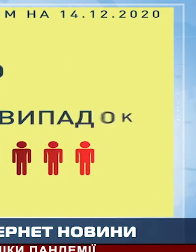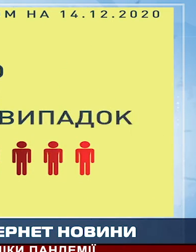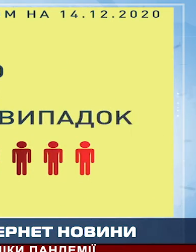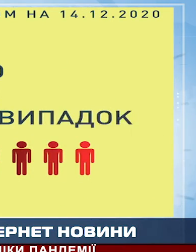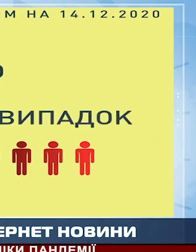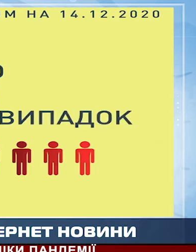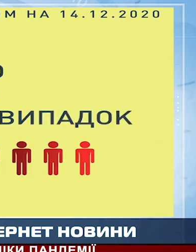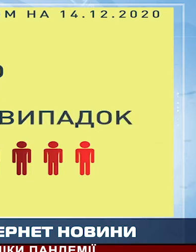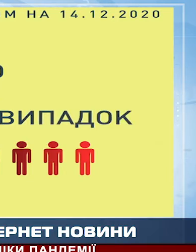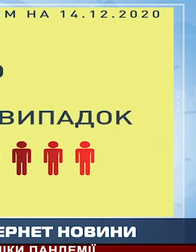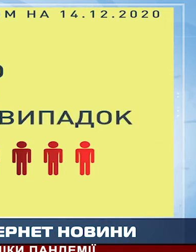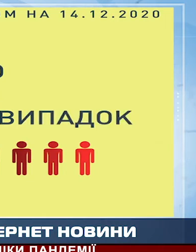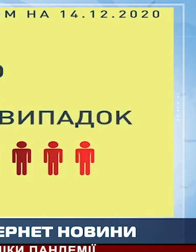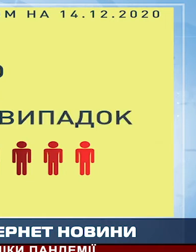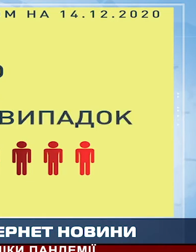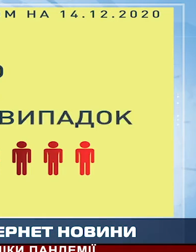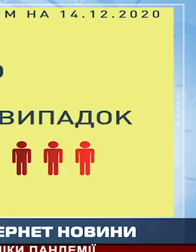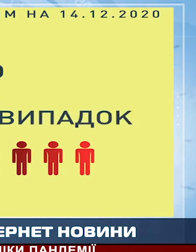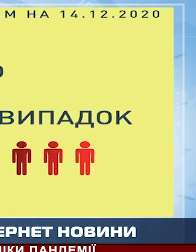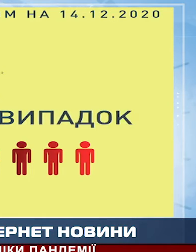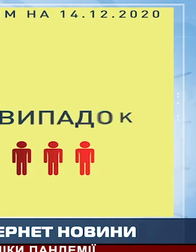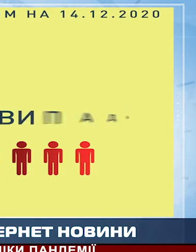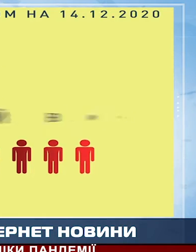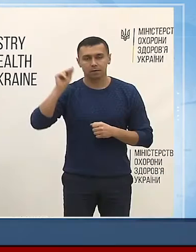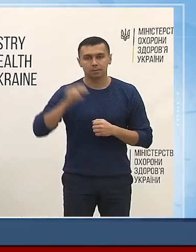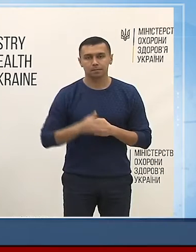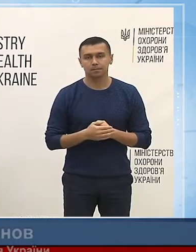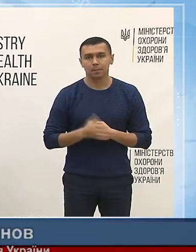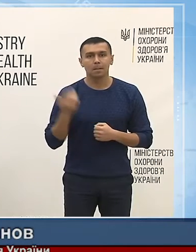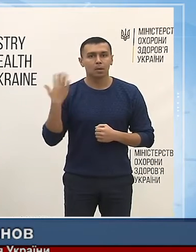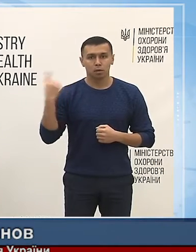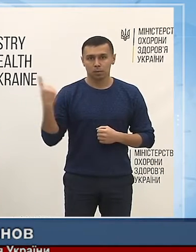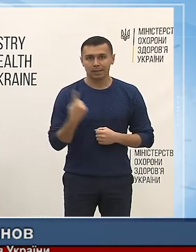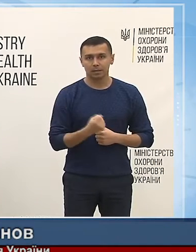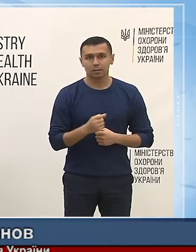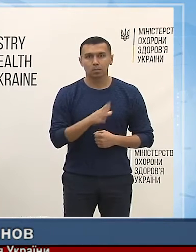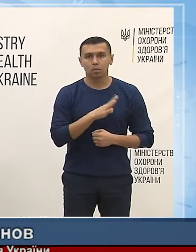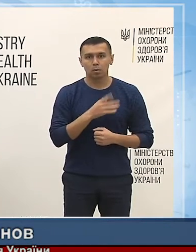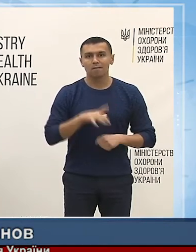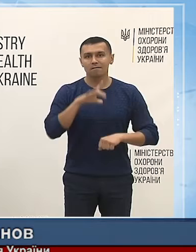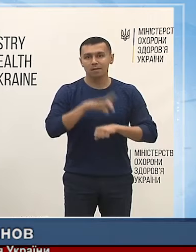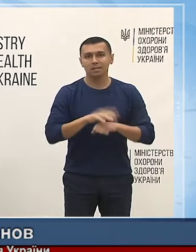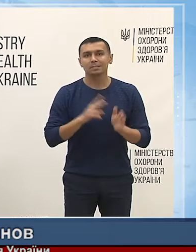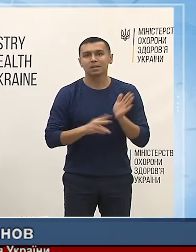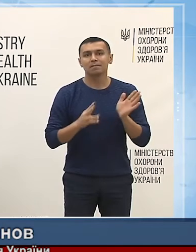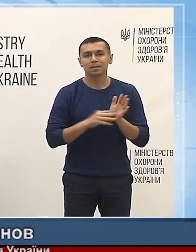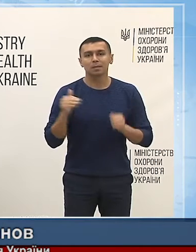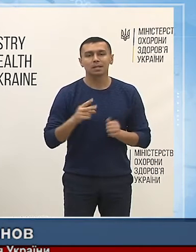до поліпшення статистики захворюваності спостерігається і в усій Україні. На минулому тижні було виявлено